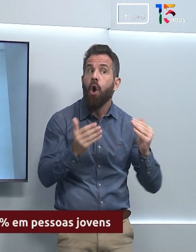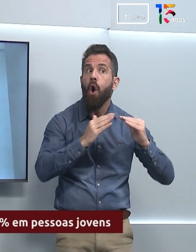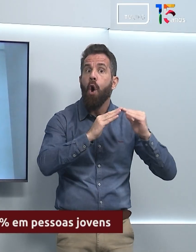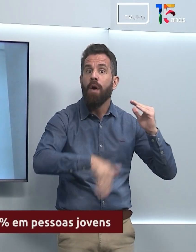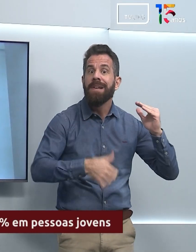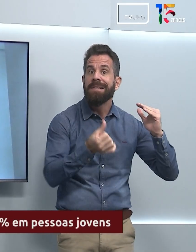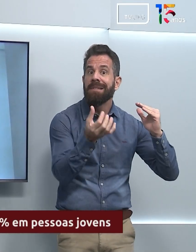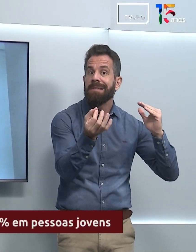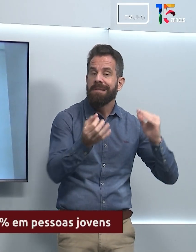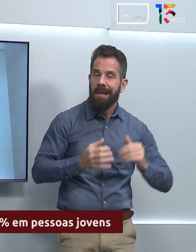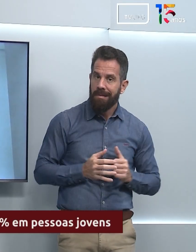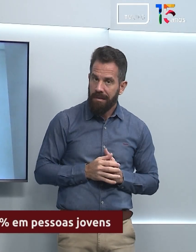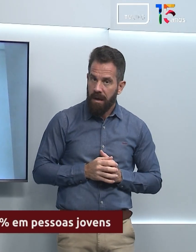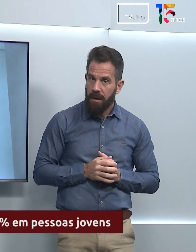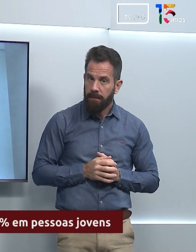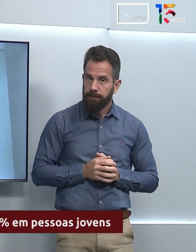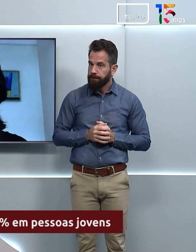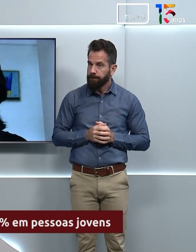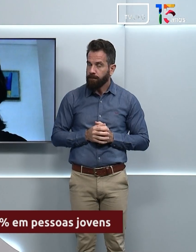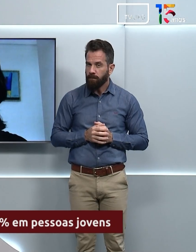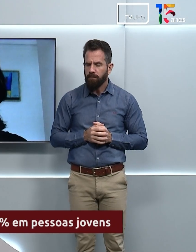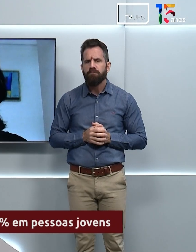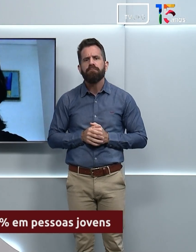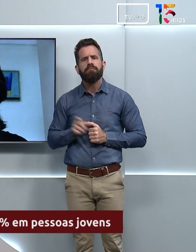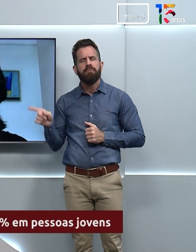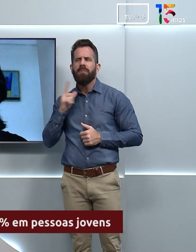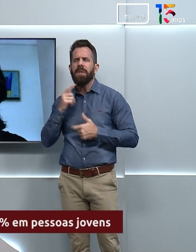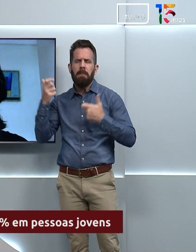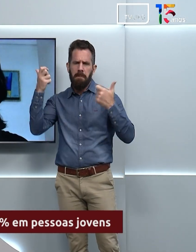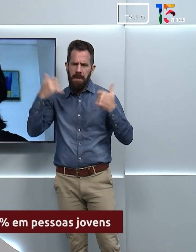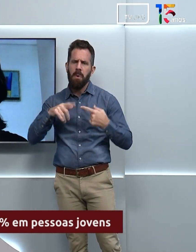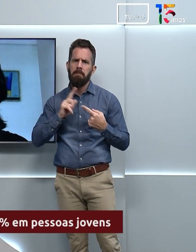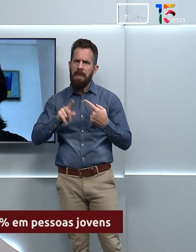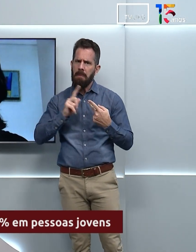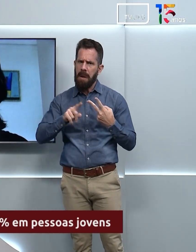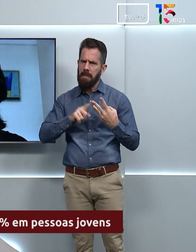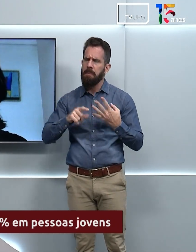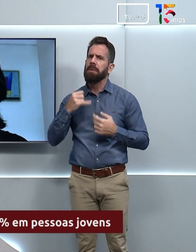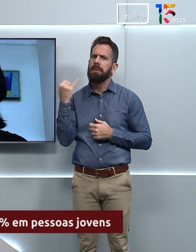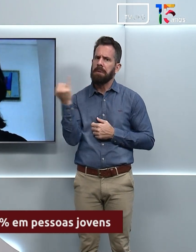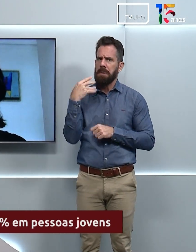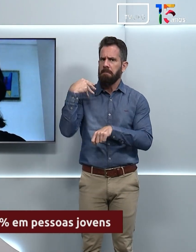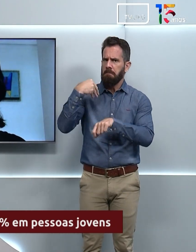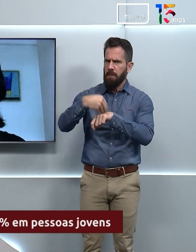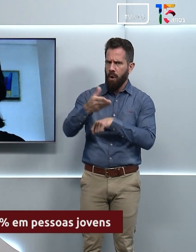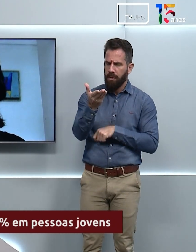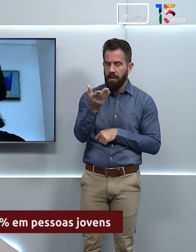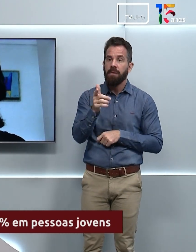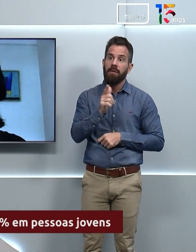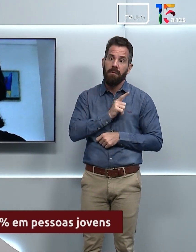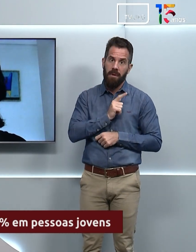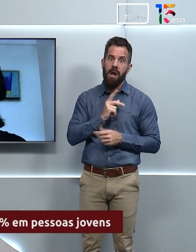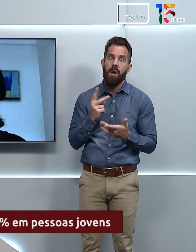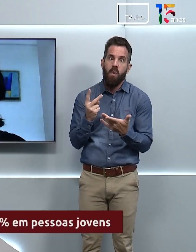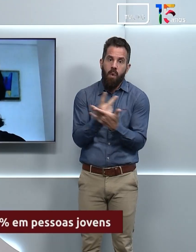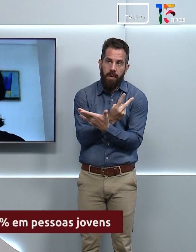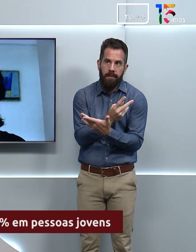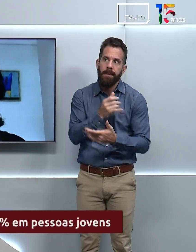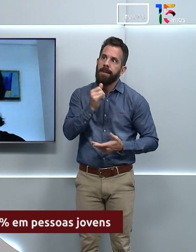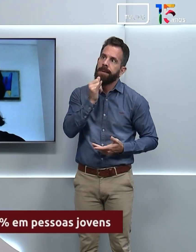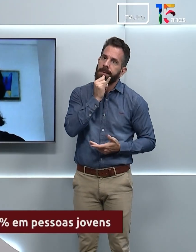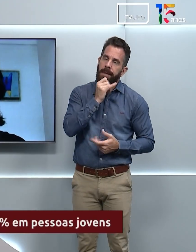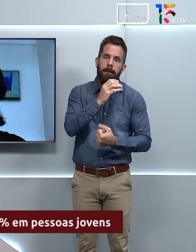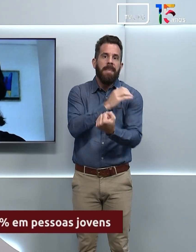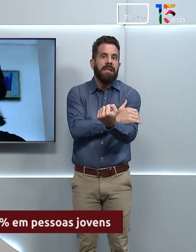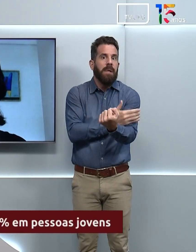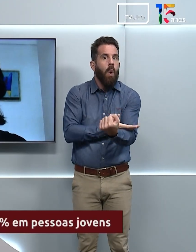destacou algumas questões importantes, principalmente em relação aos hábitos de vida, que levam as pessoas a terem problemas que podem levar a um AVC, como por exemplo